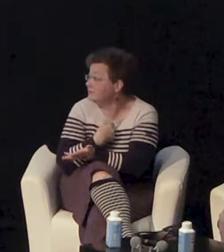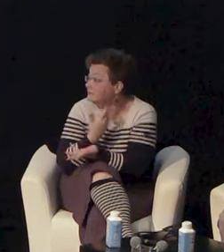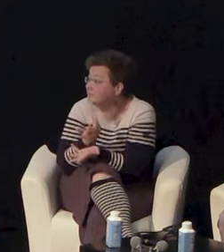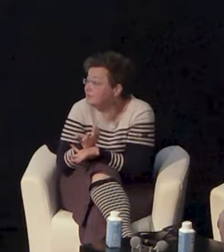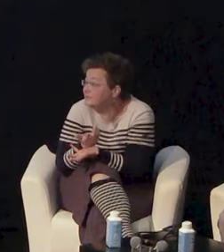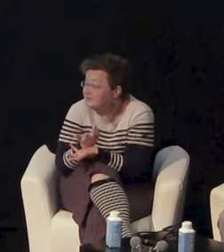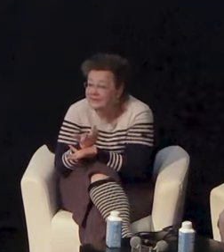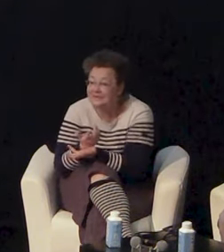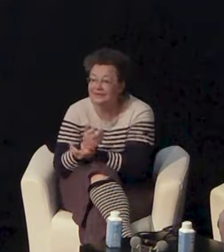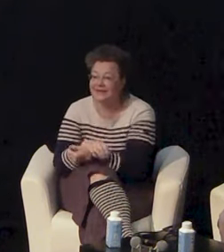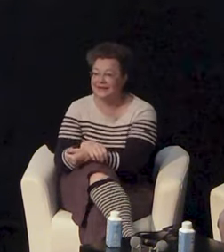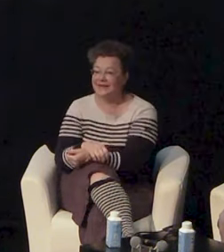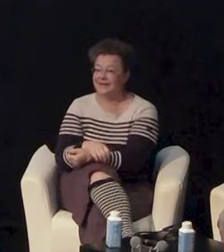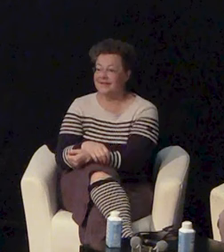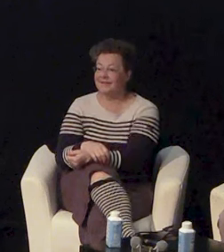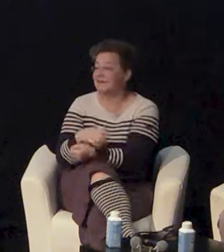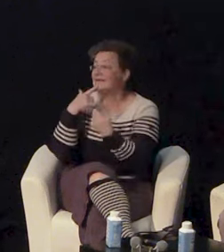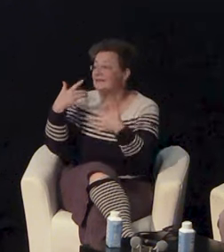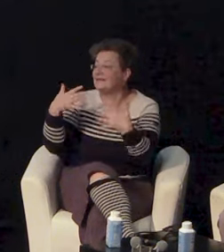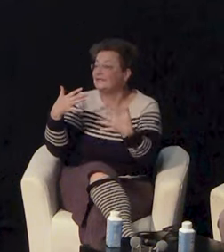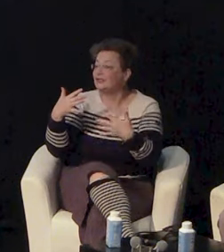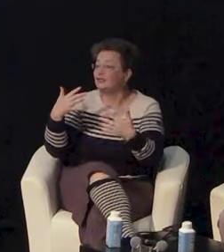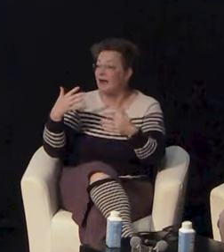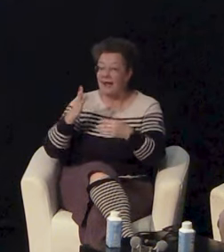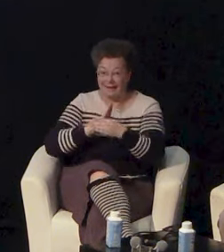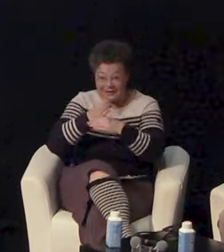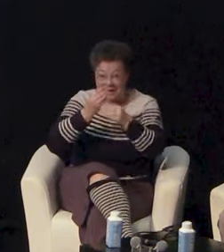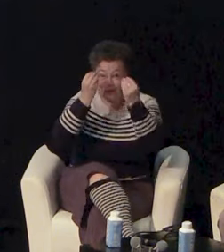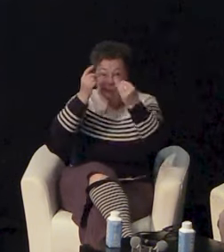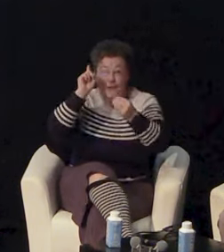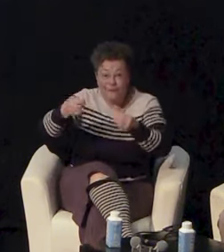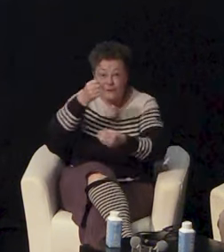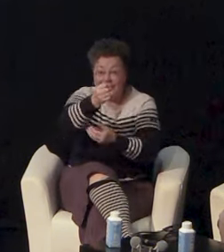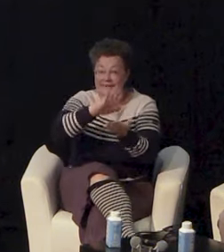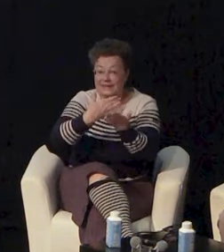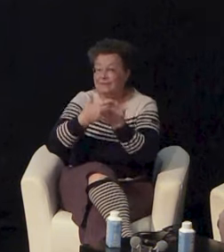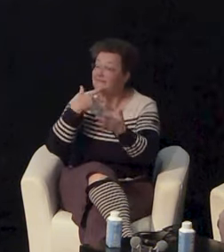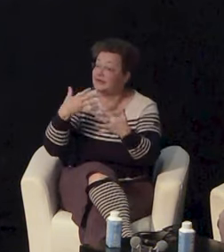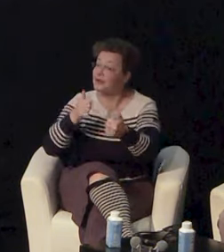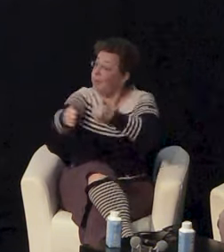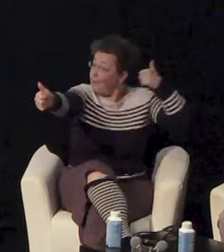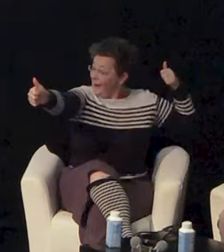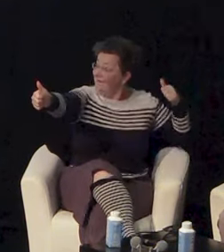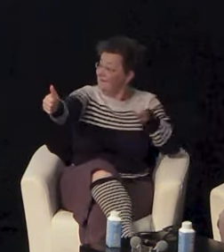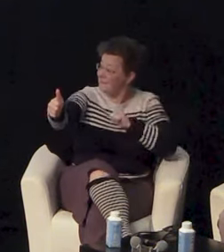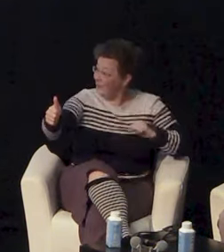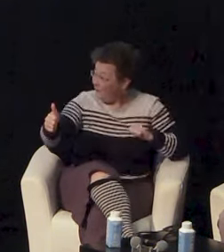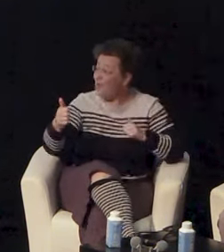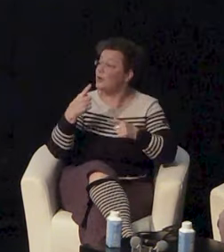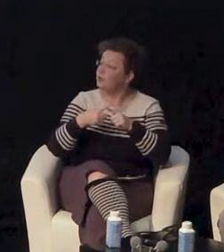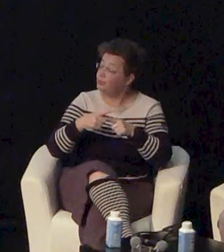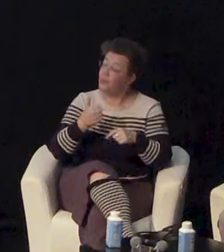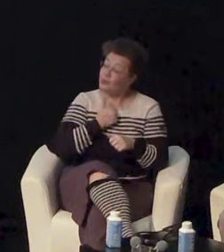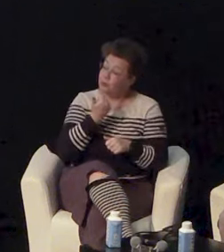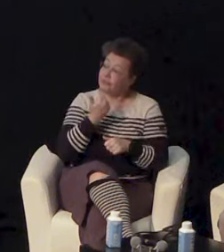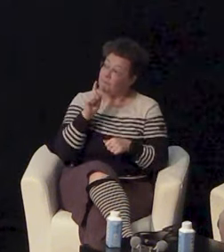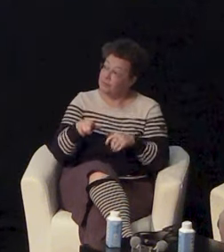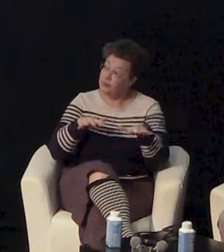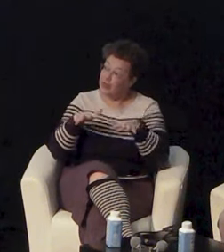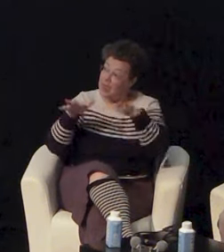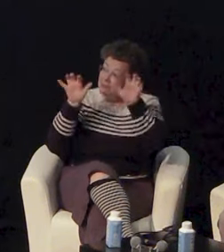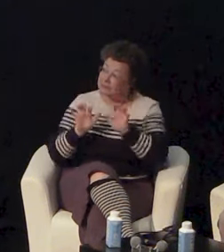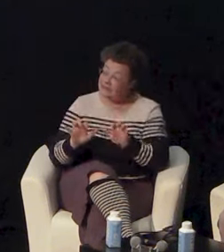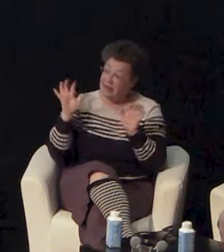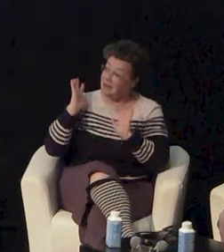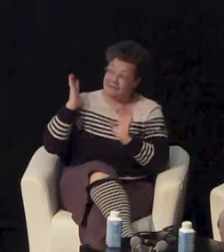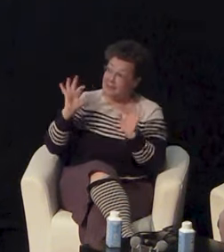que moi personnellement je ne pouvais pas me les payer de ma poche, ça c'était clair et net. Déjà, donc, je rentre dans des études